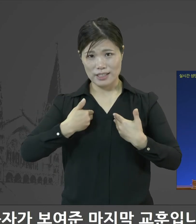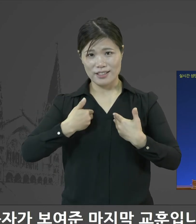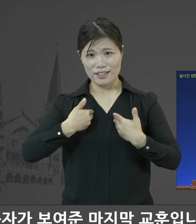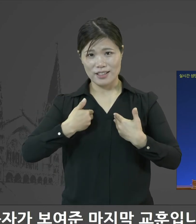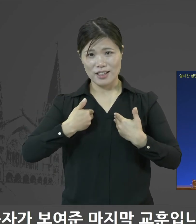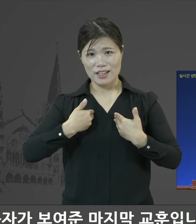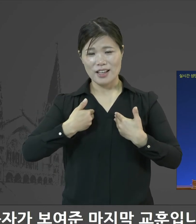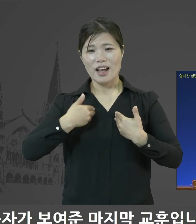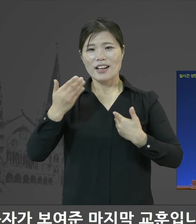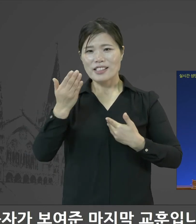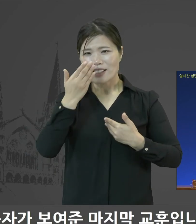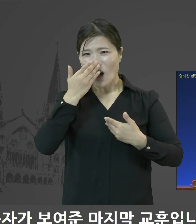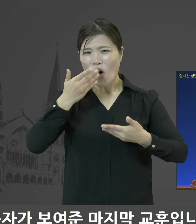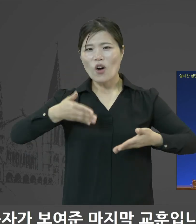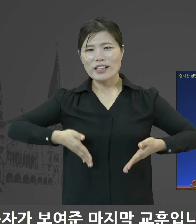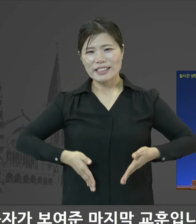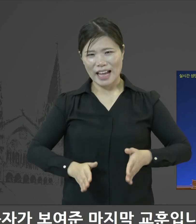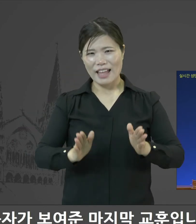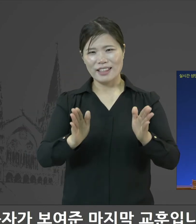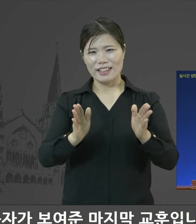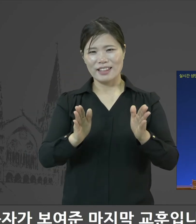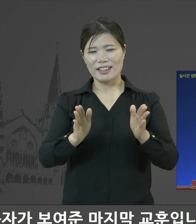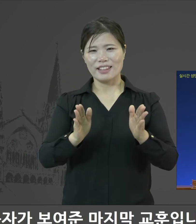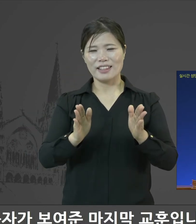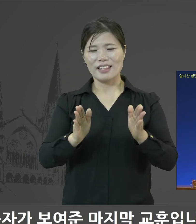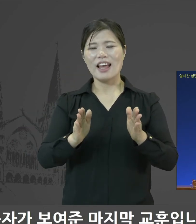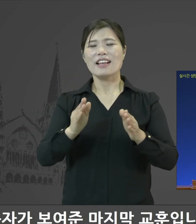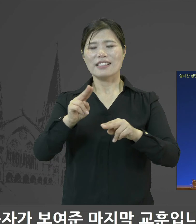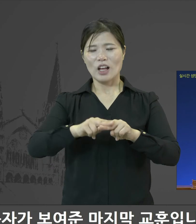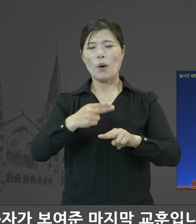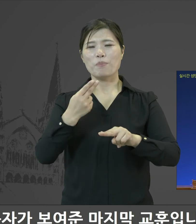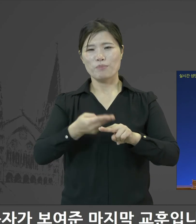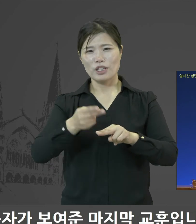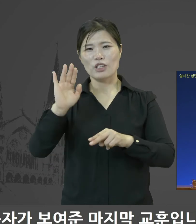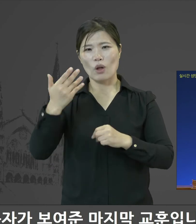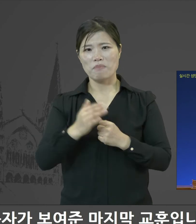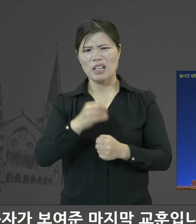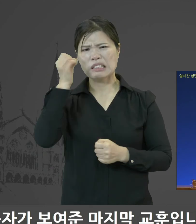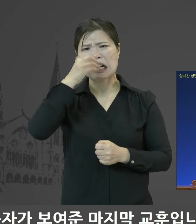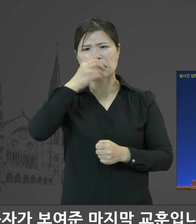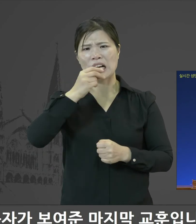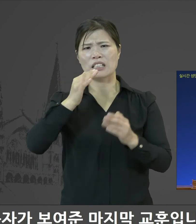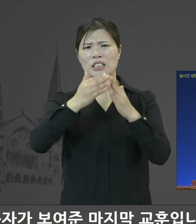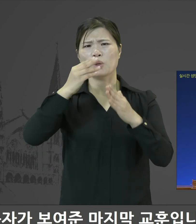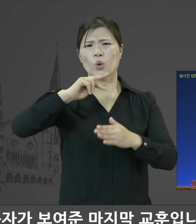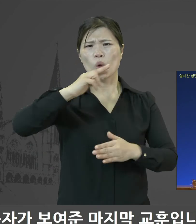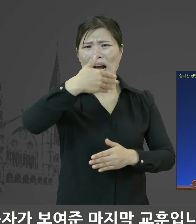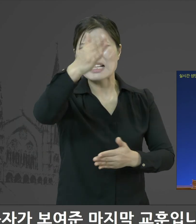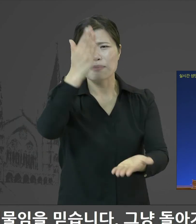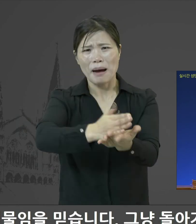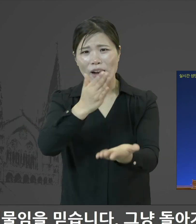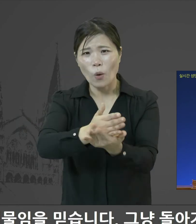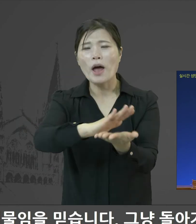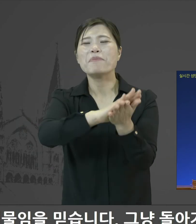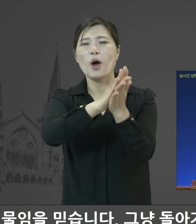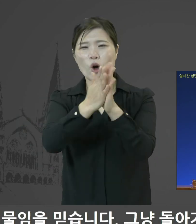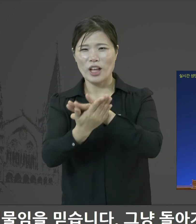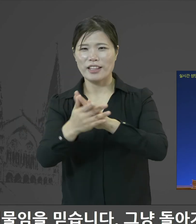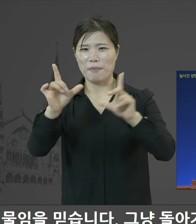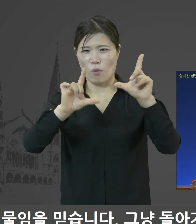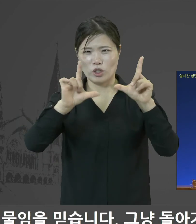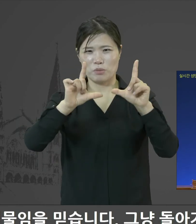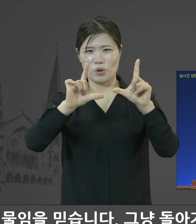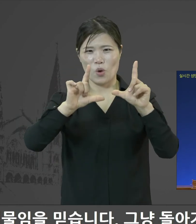그냥 돌아가지 마시기 바랍니다. 주님이 주신 은혜 듬뿍 가지고 변화된 모습으로 돌아갈 수 있어야